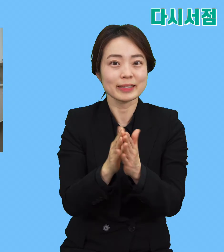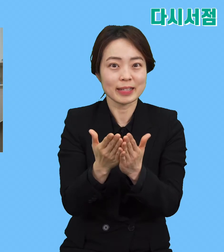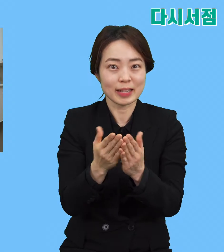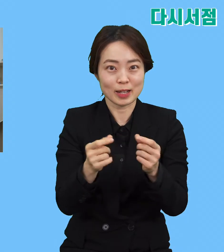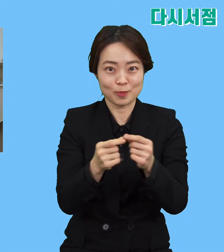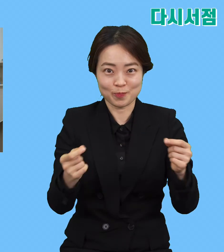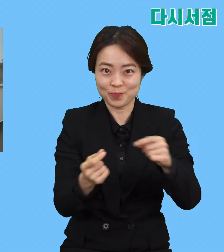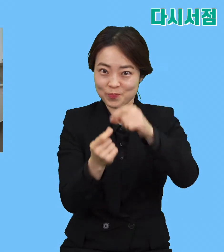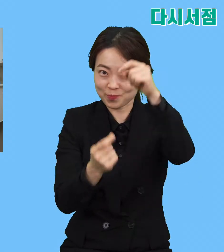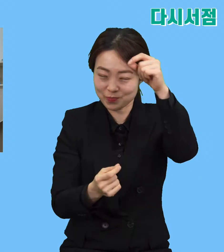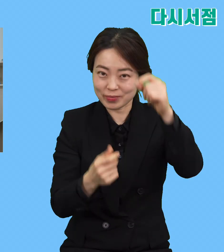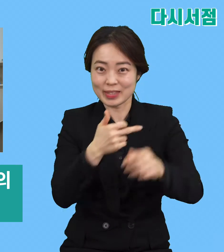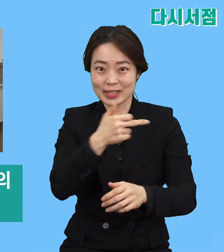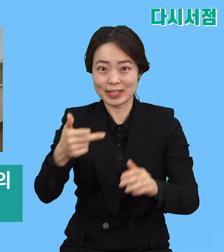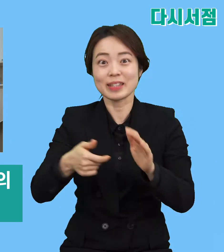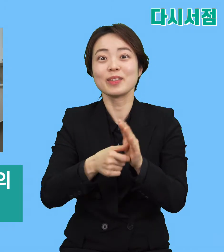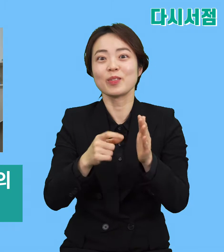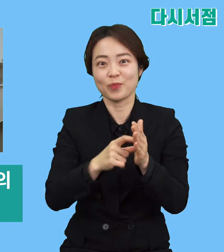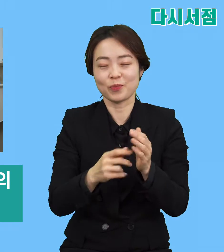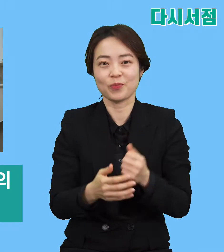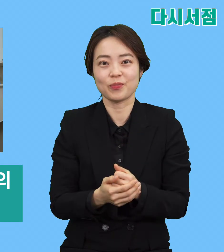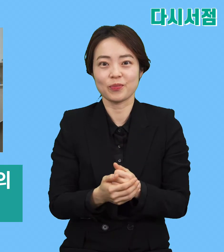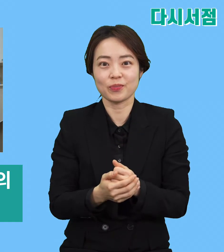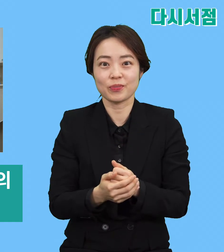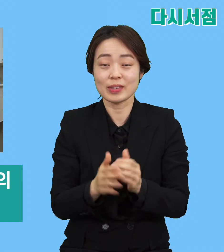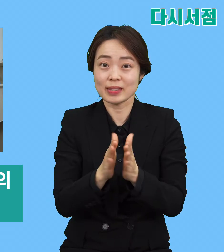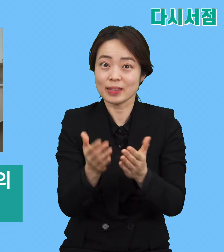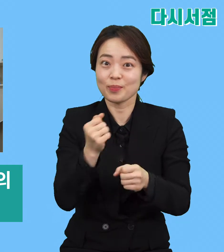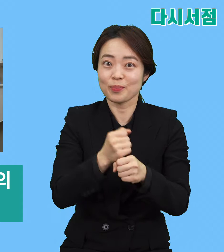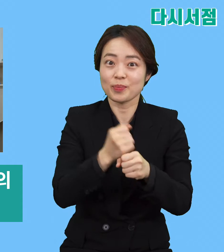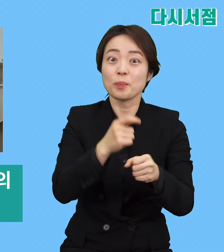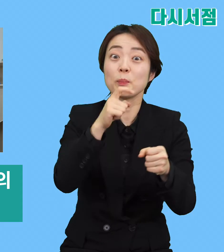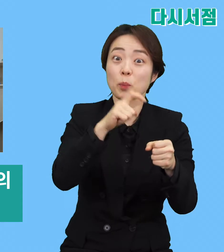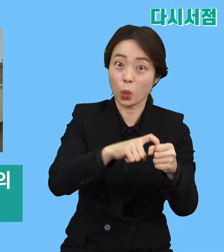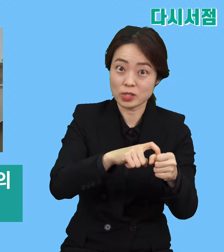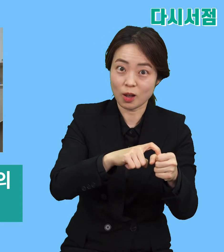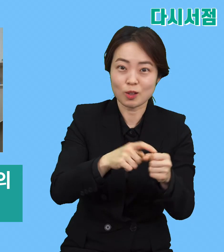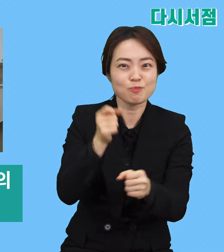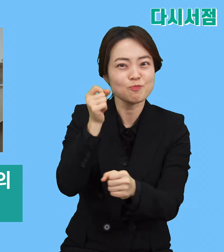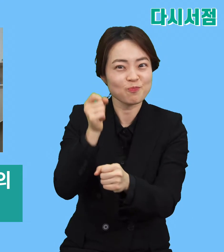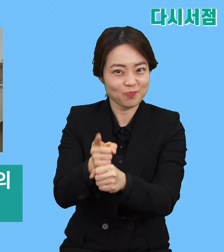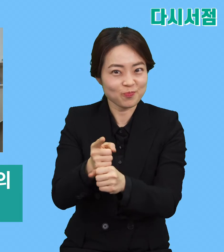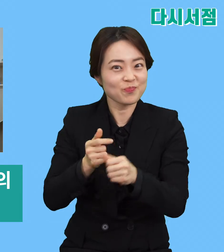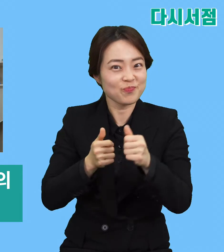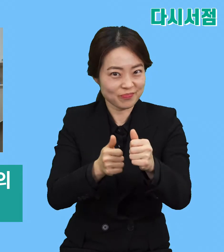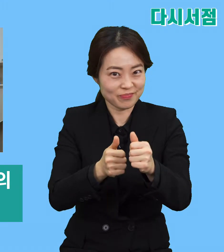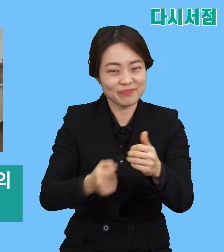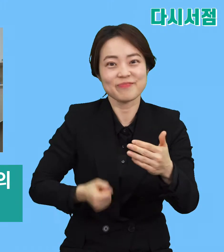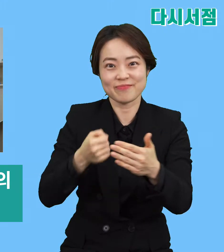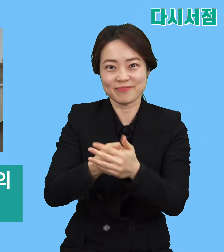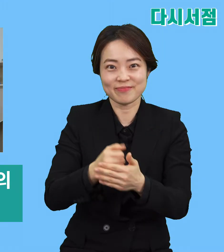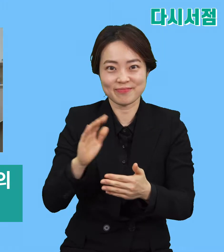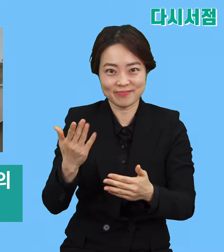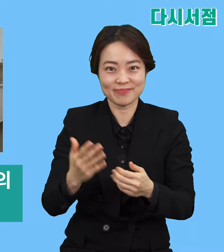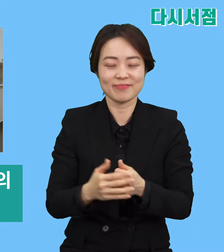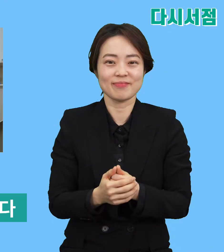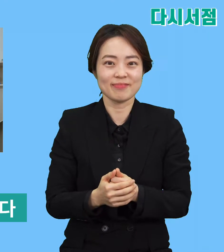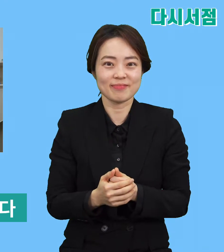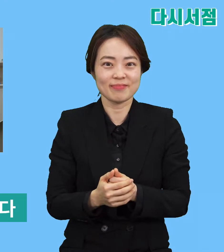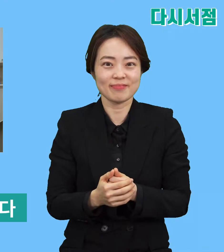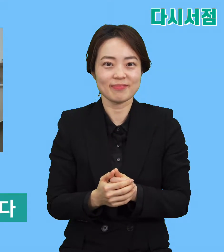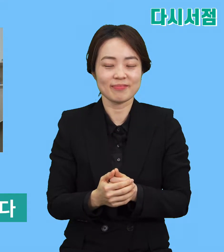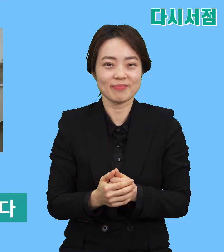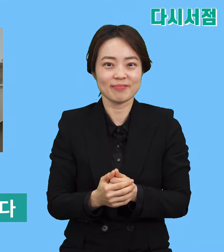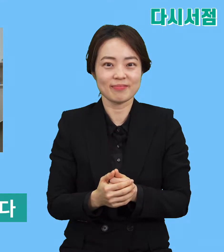크기를 말하는데요. 주로 출판 목적이나 출판물의 성격에 따라 결정이 됩니다.